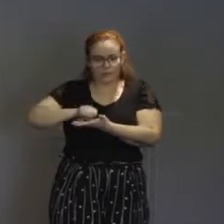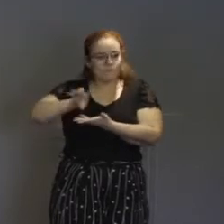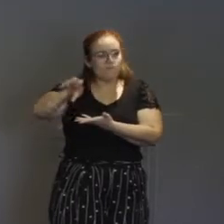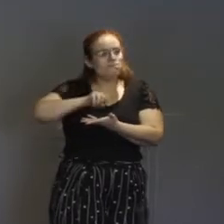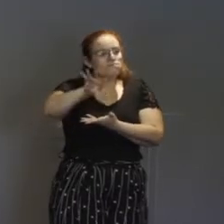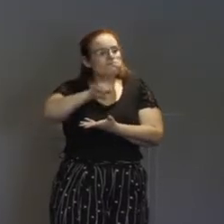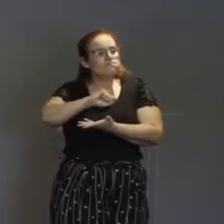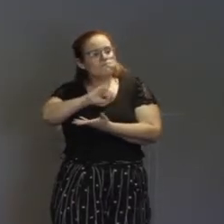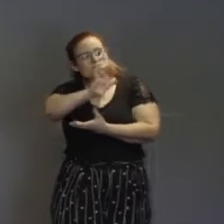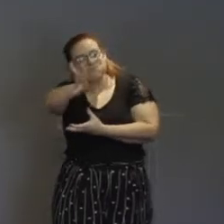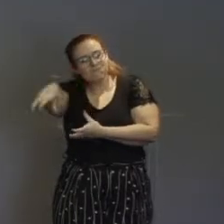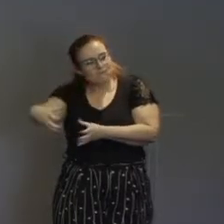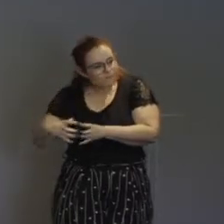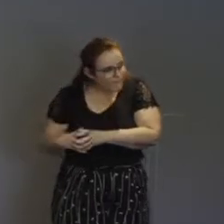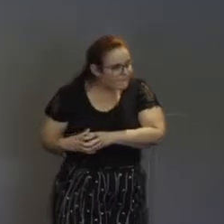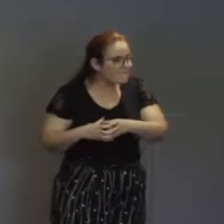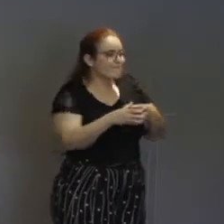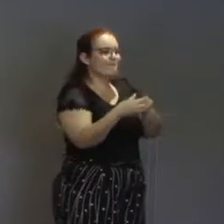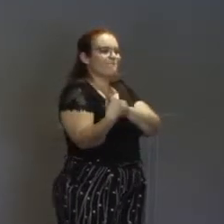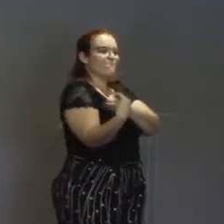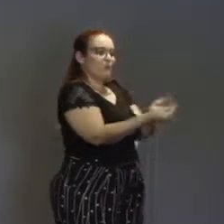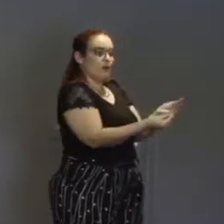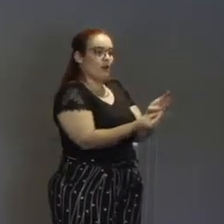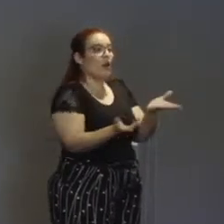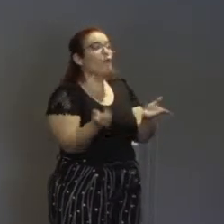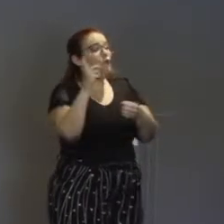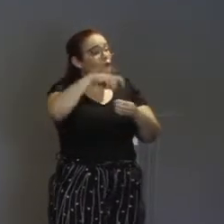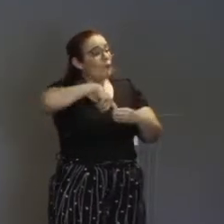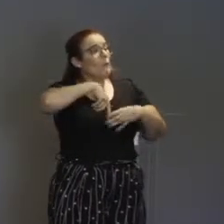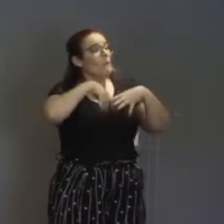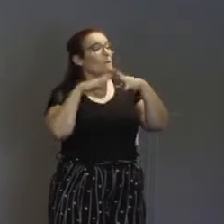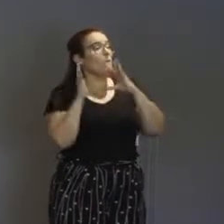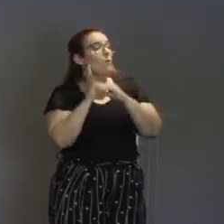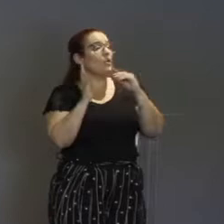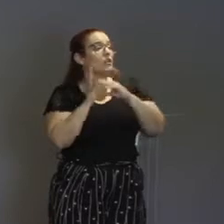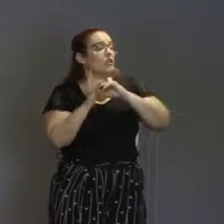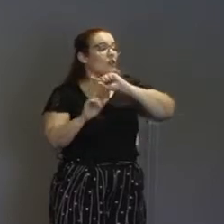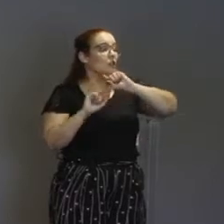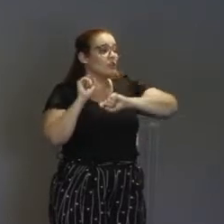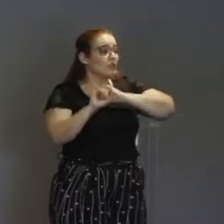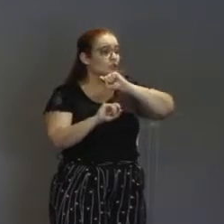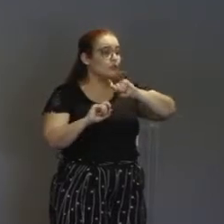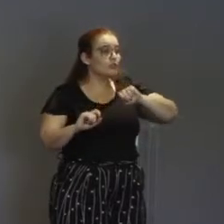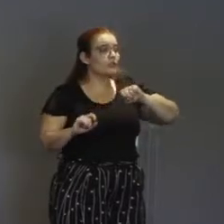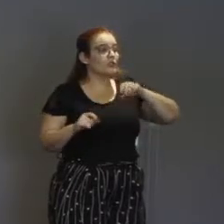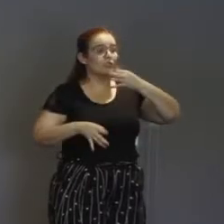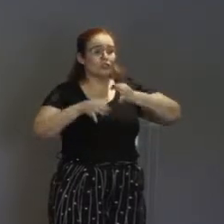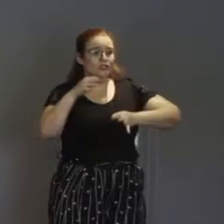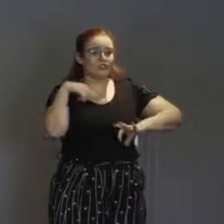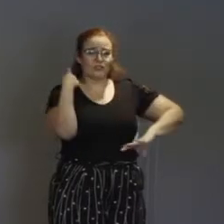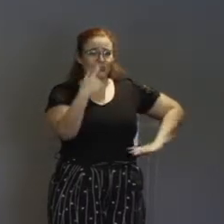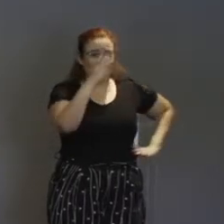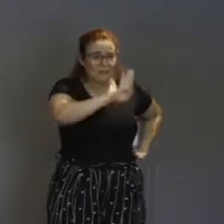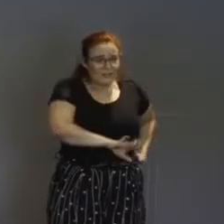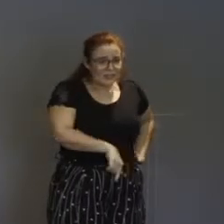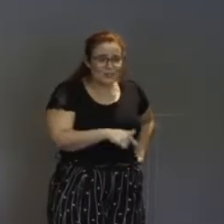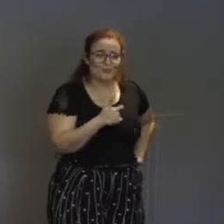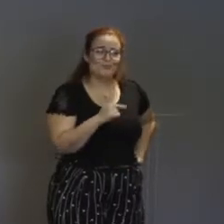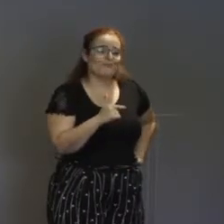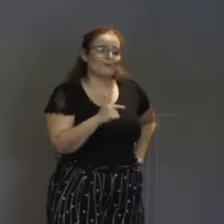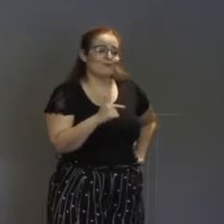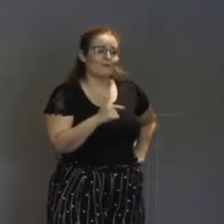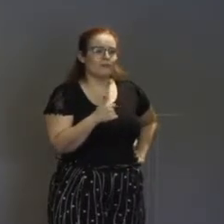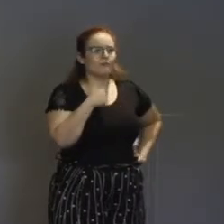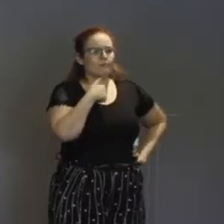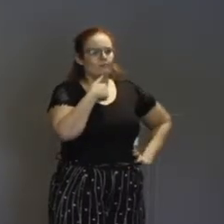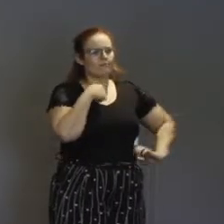gente volta de novo para a questão dos modelos jurídicos. A gente não tem isso no Brasil. E eu me pergunto, eu